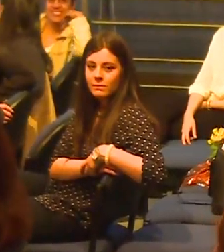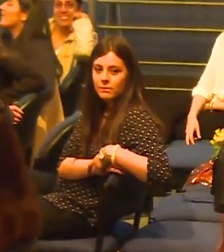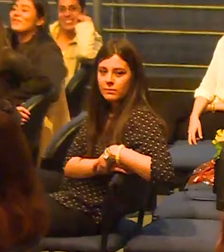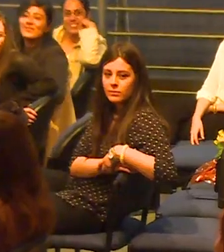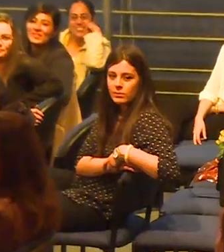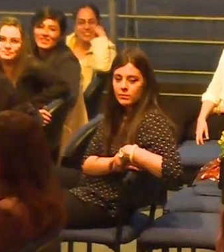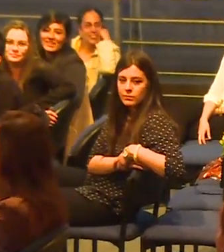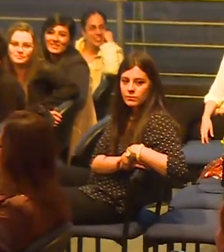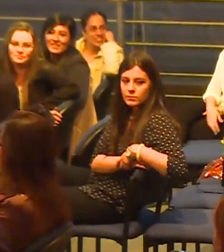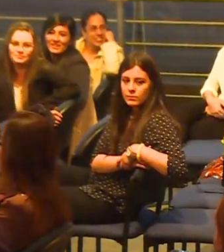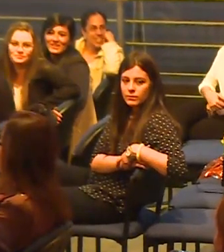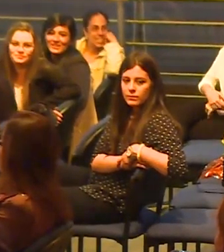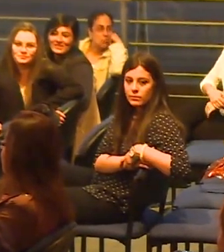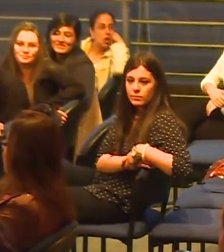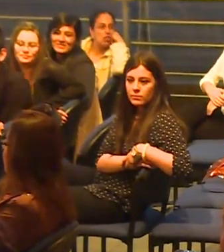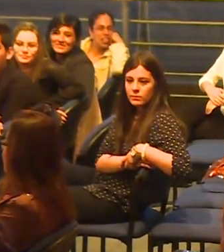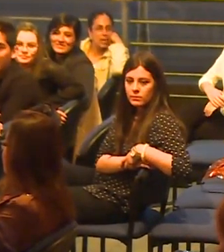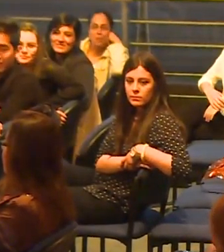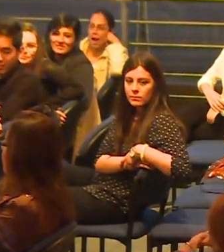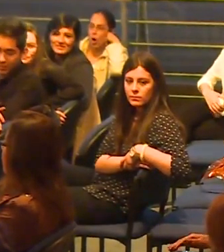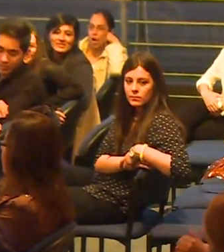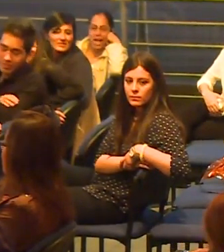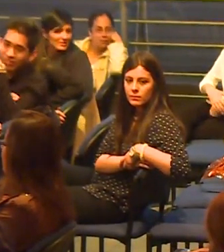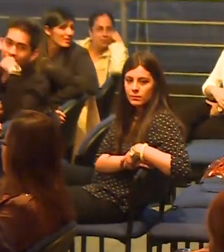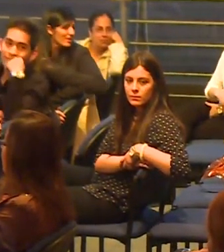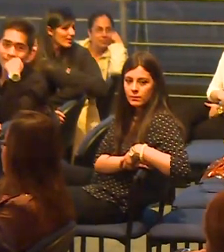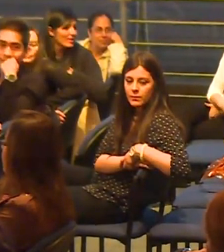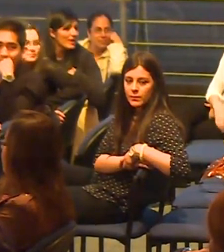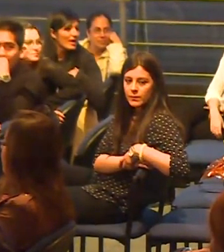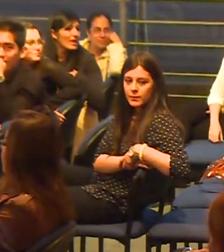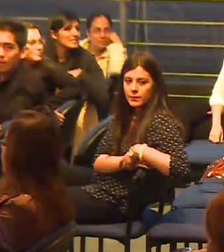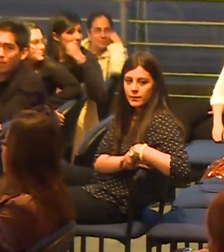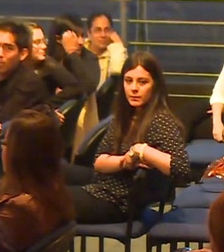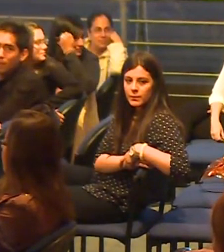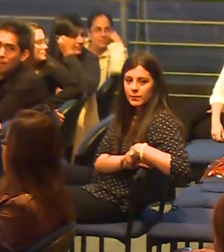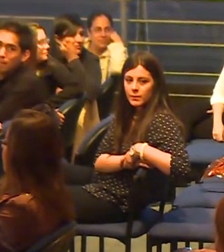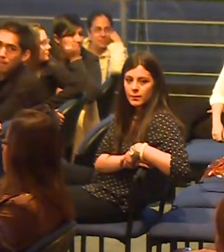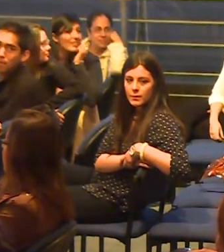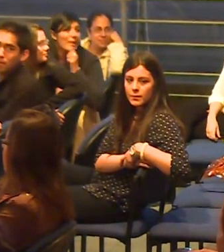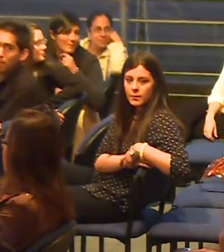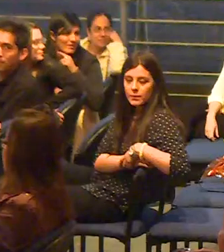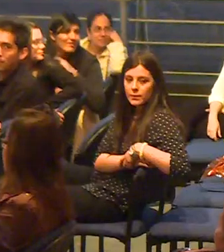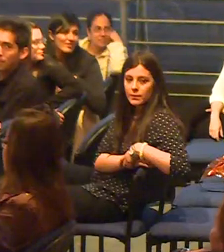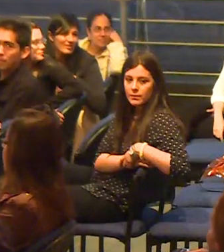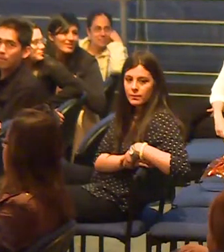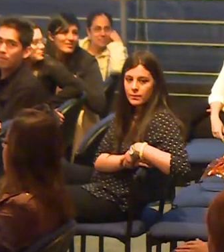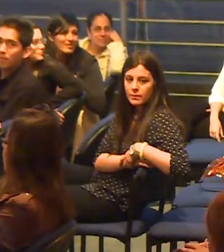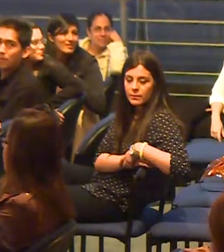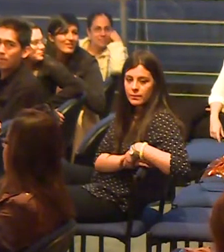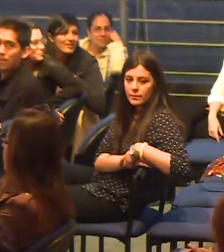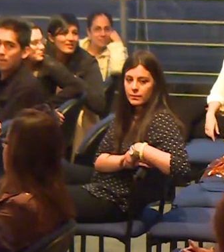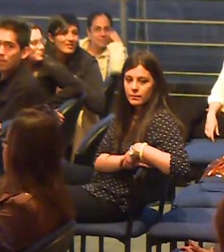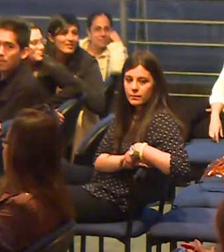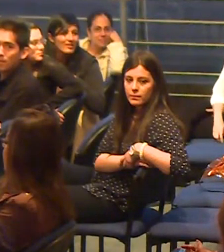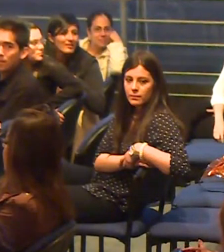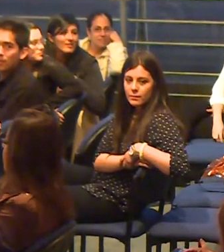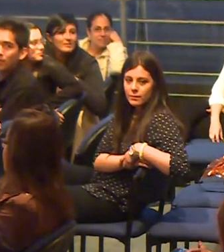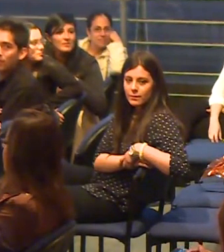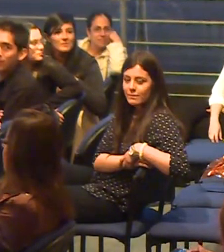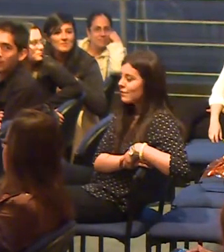como ustedes lo han dicho, hace que cada uno saque ese sentir,